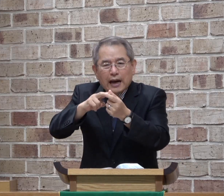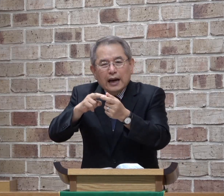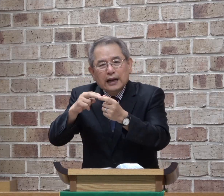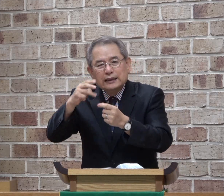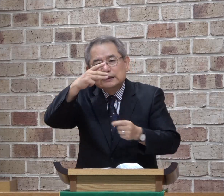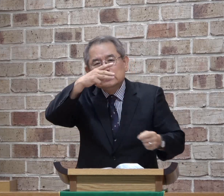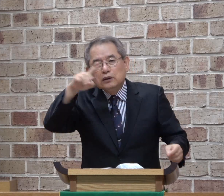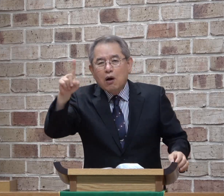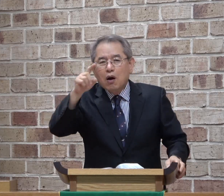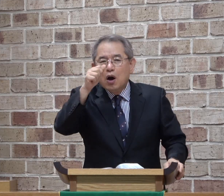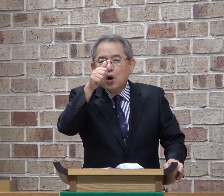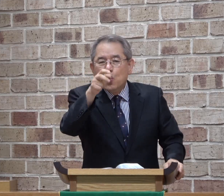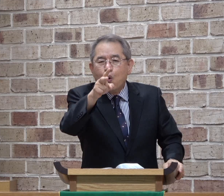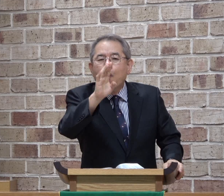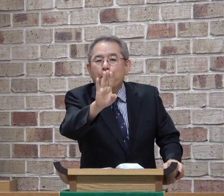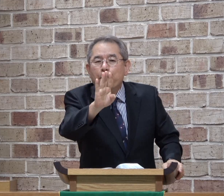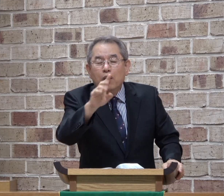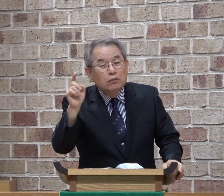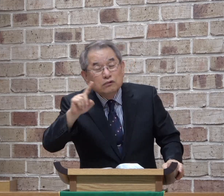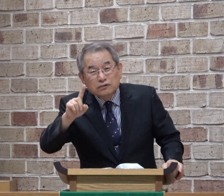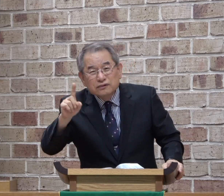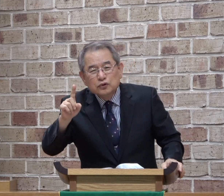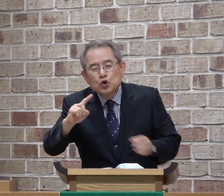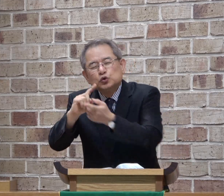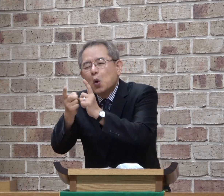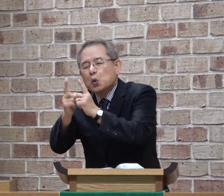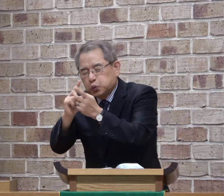세 번째, 세상과 타협.